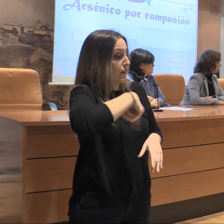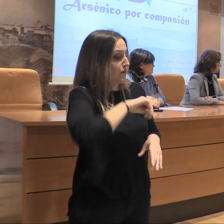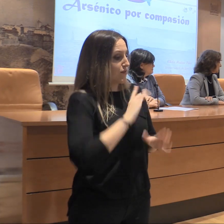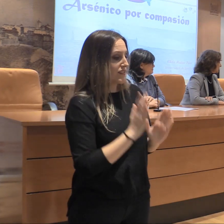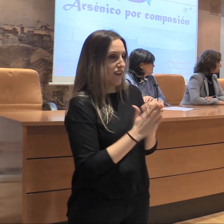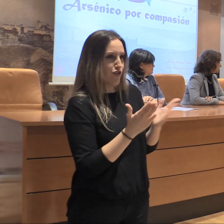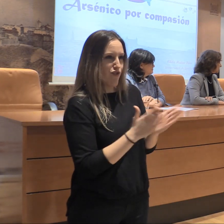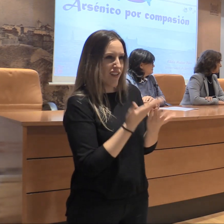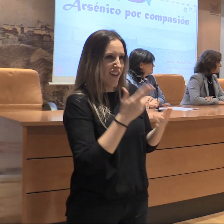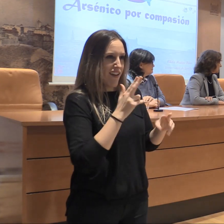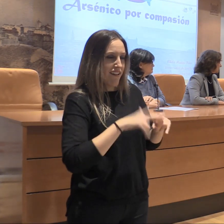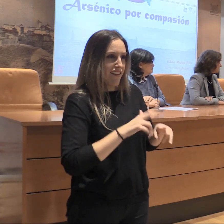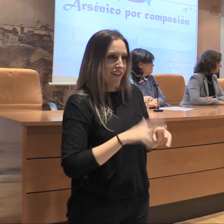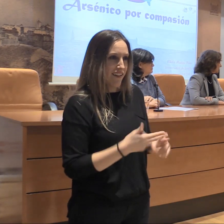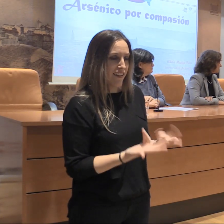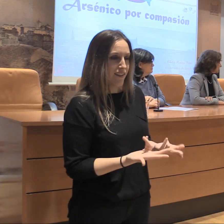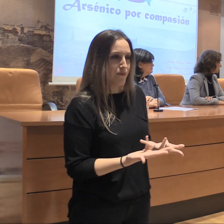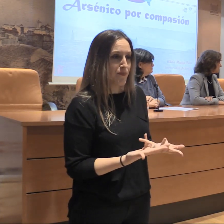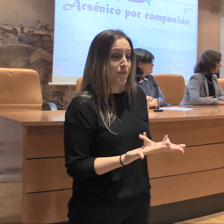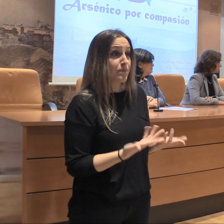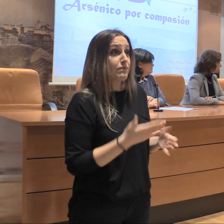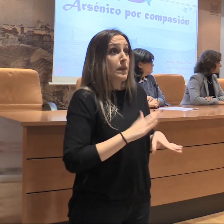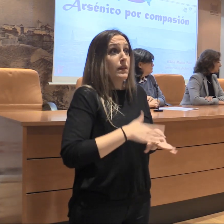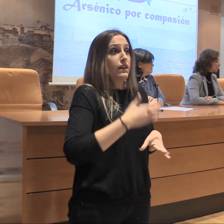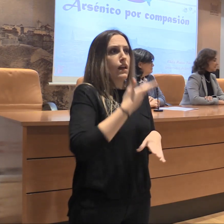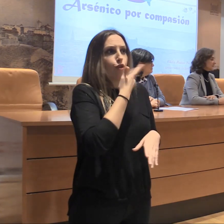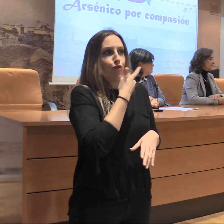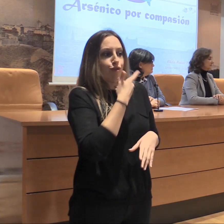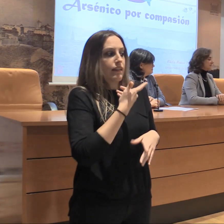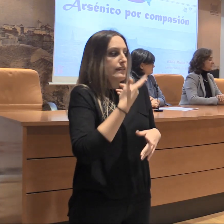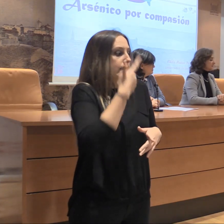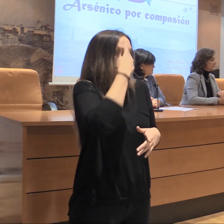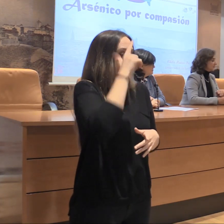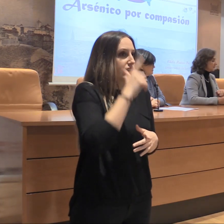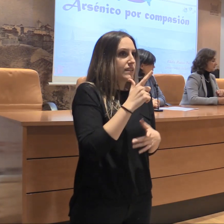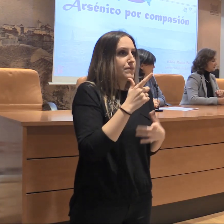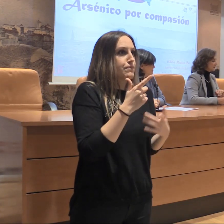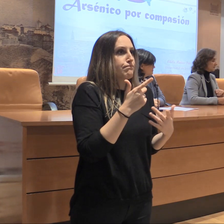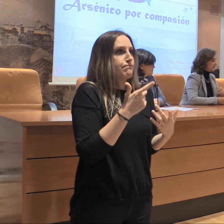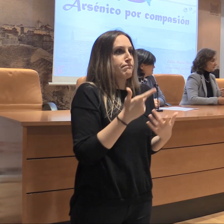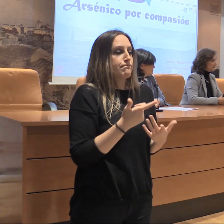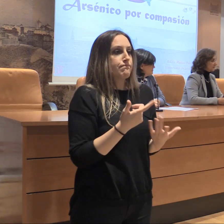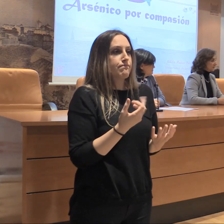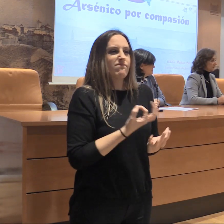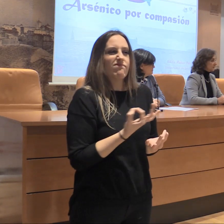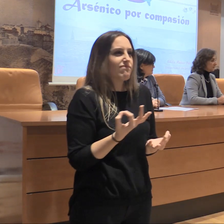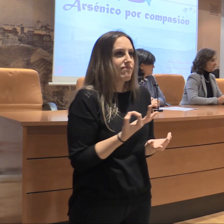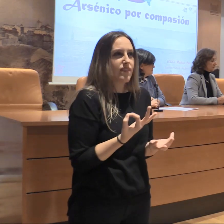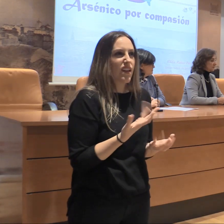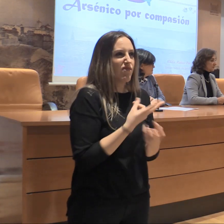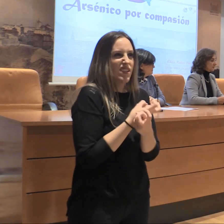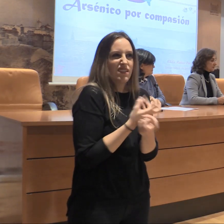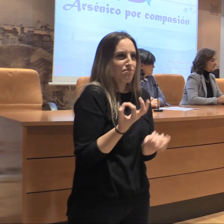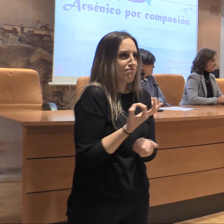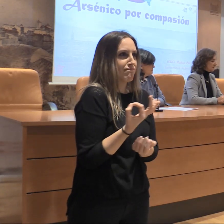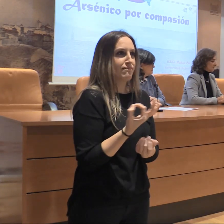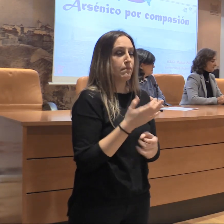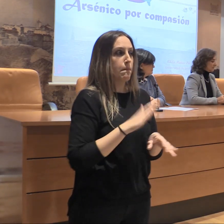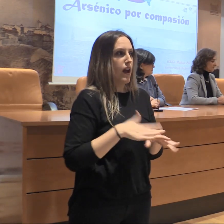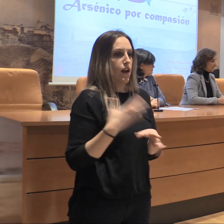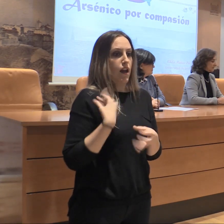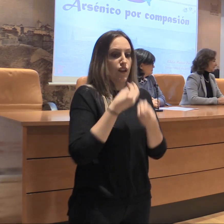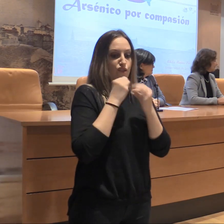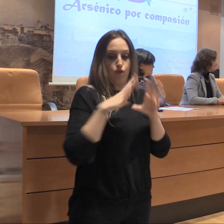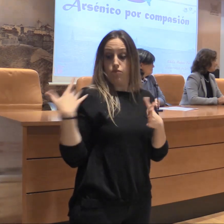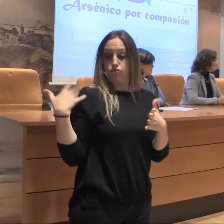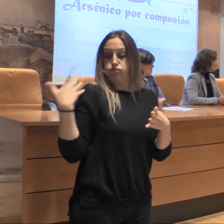negra, para el conocer y saber qué ha sido el veneno para la historia